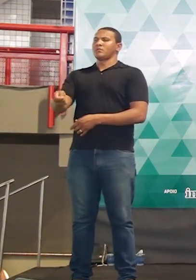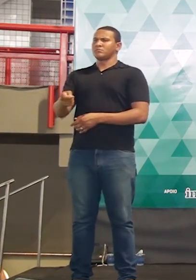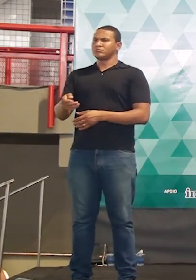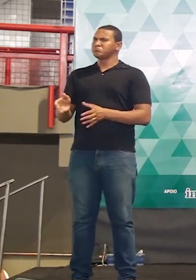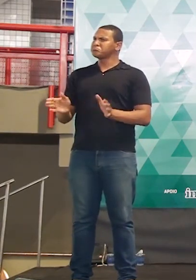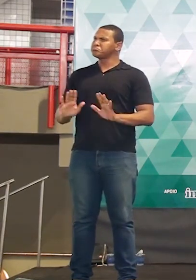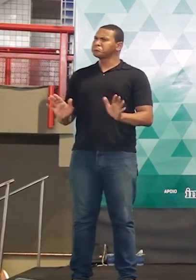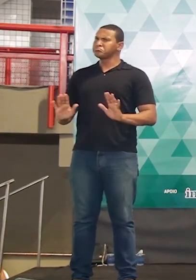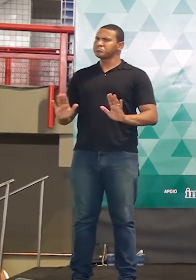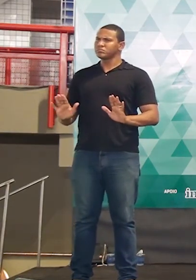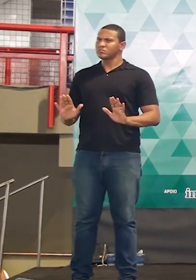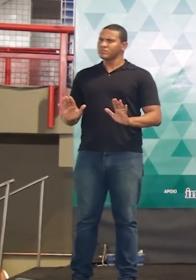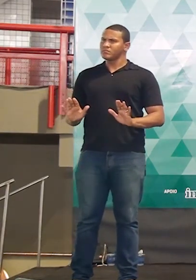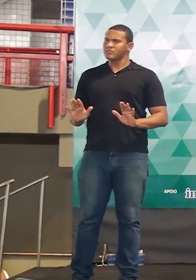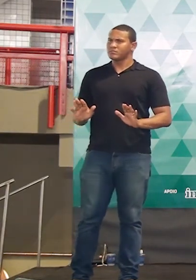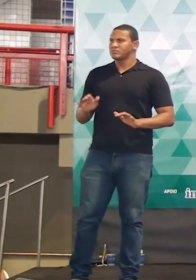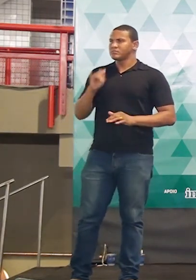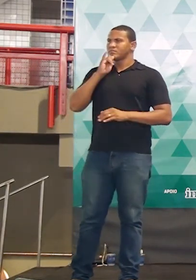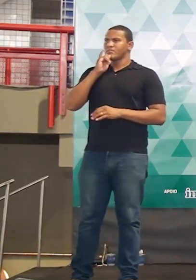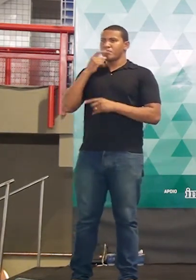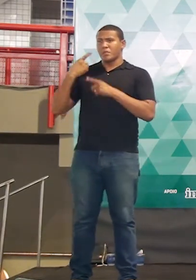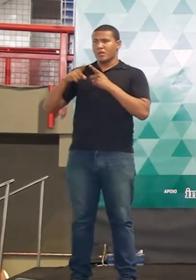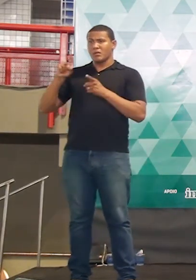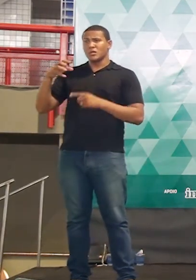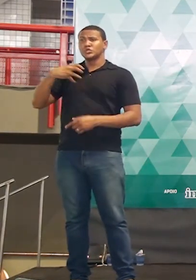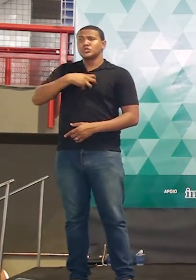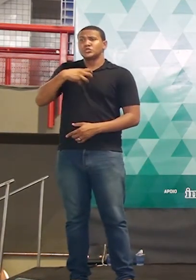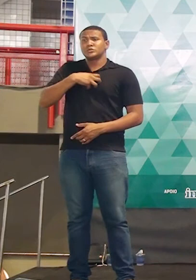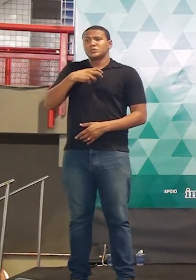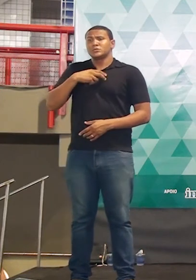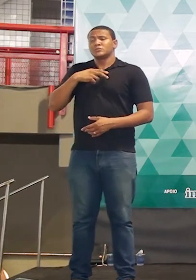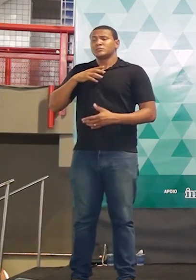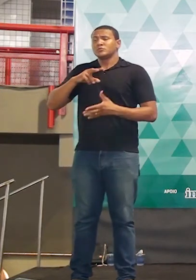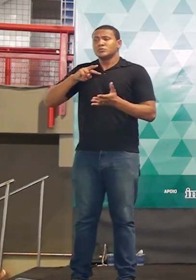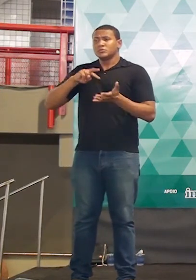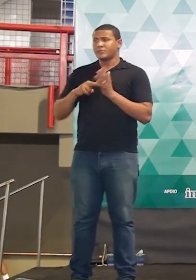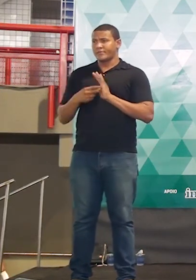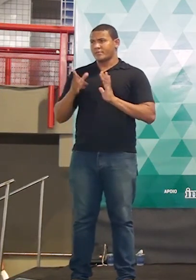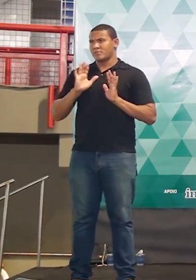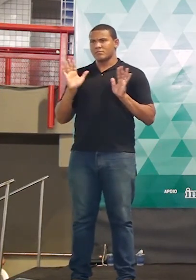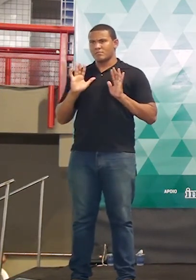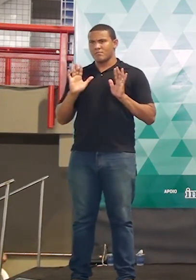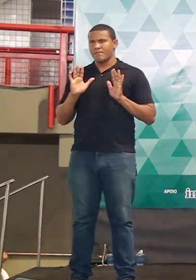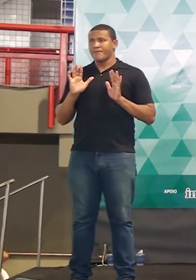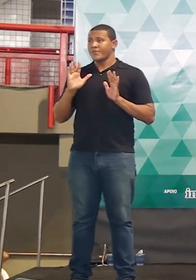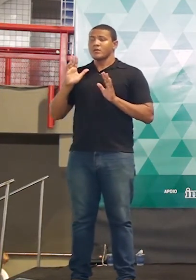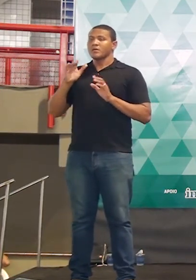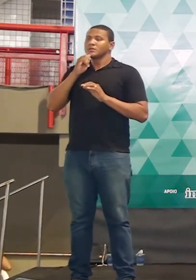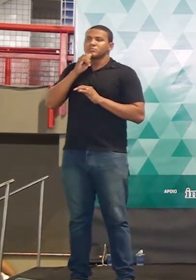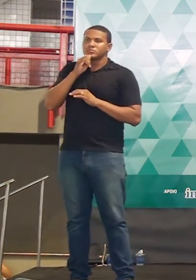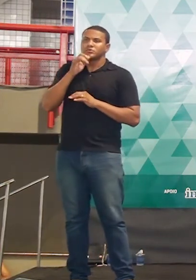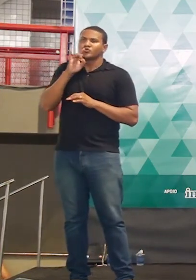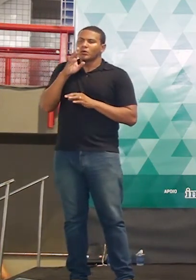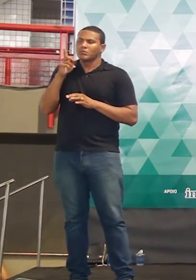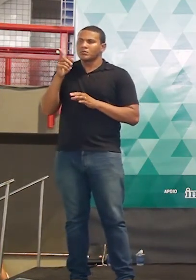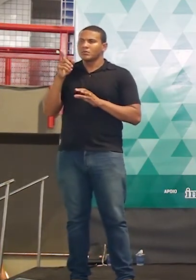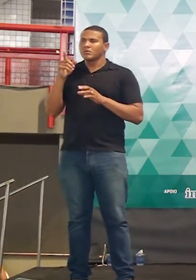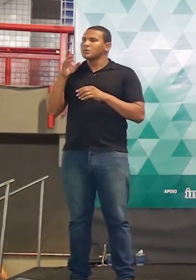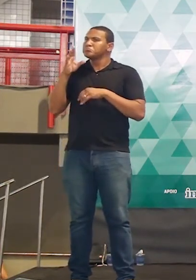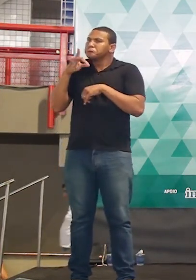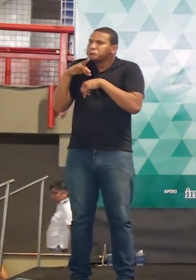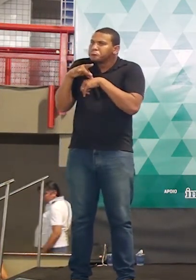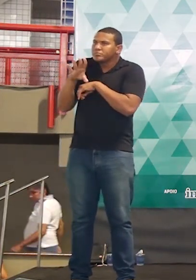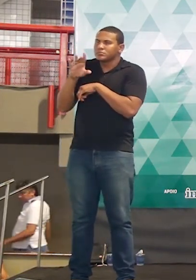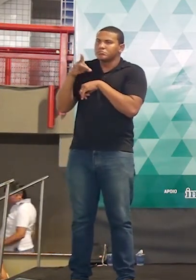relação de sentido o que você vai dizer com o que você já disse. Esses conectores, sugestões,